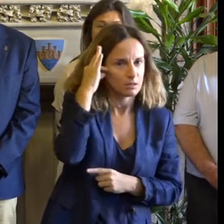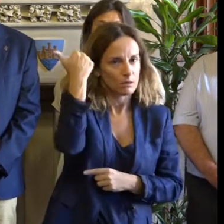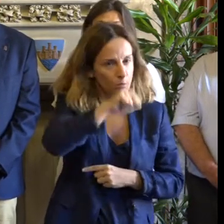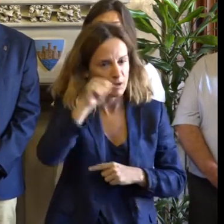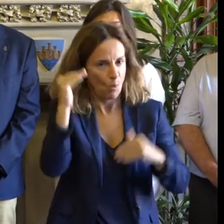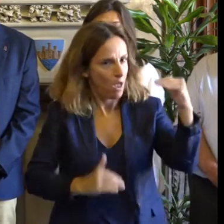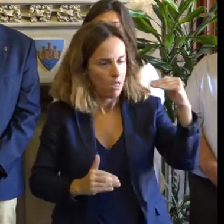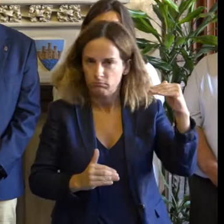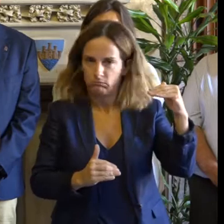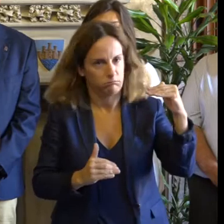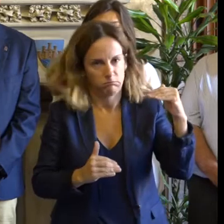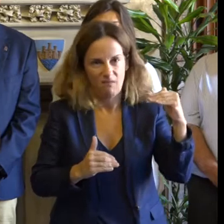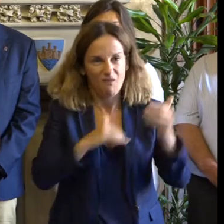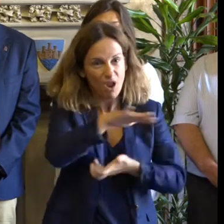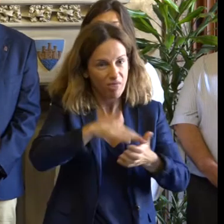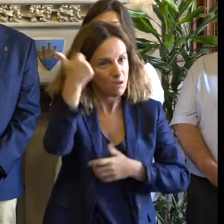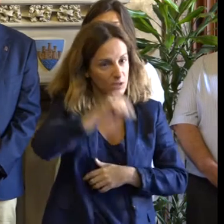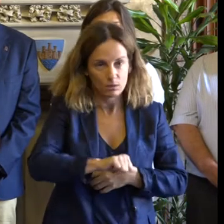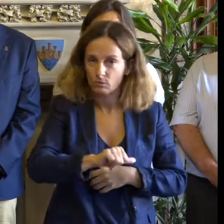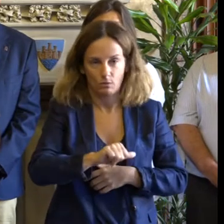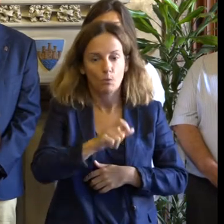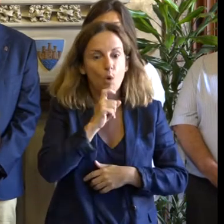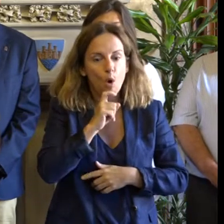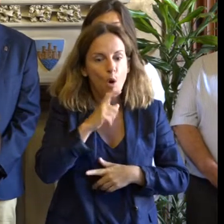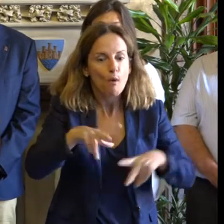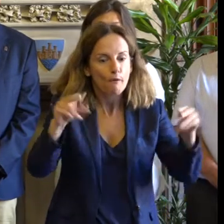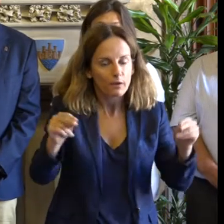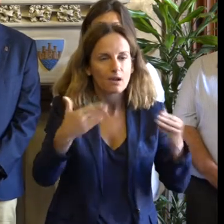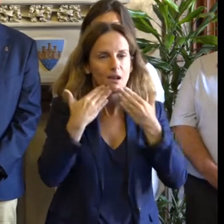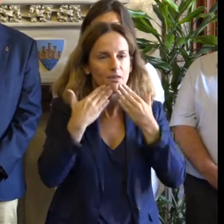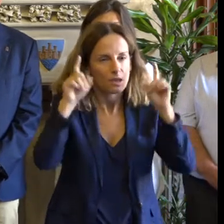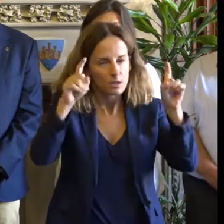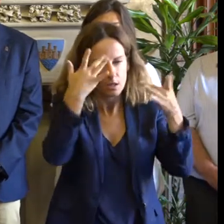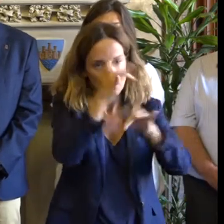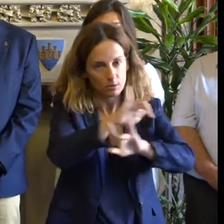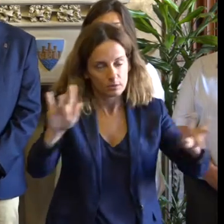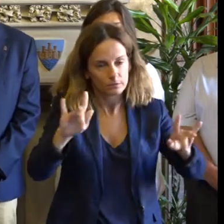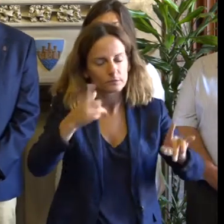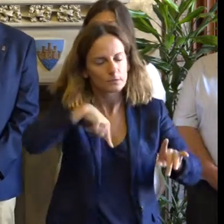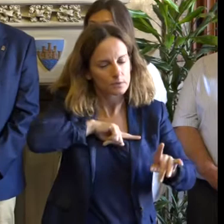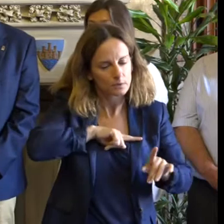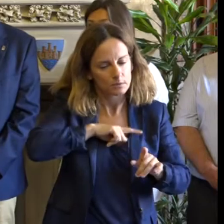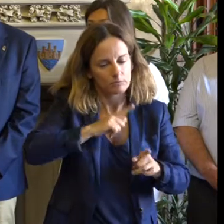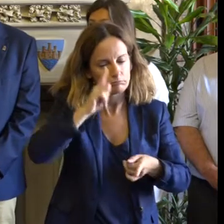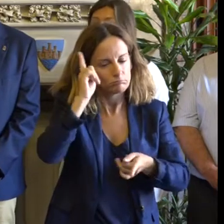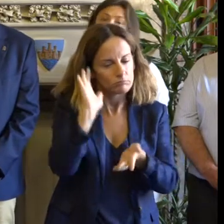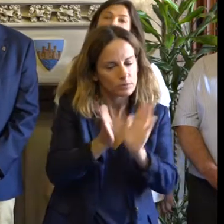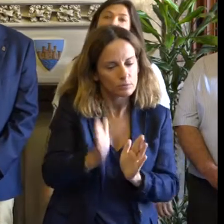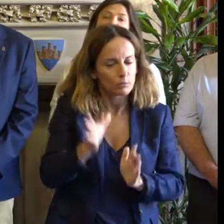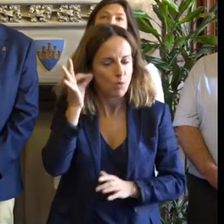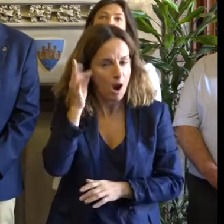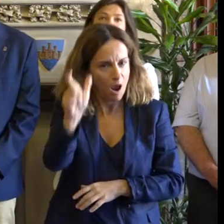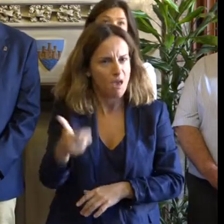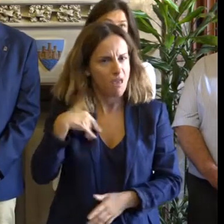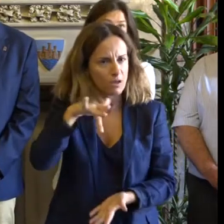de la formació, l'educació i la conscienciació. Treballem en la millora de l'atenció a les dones que han estat objecte de violència